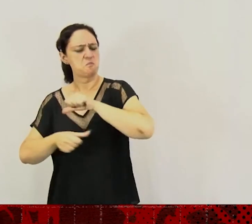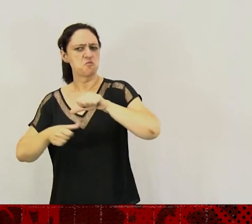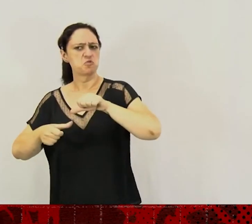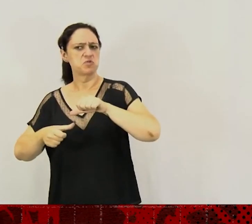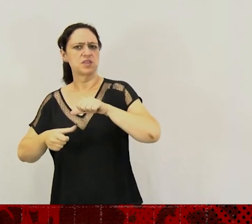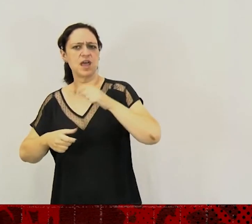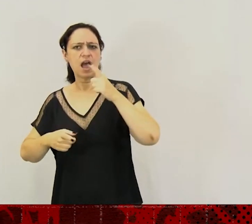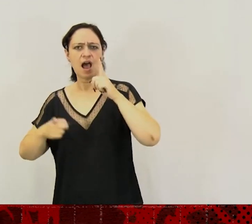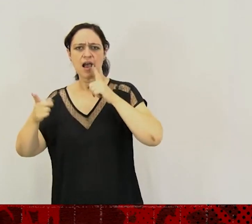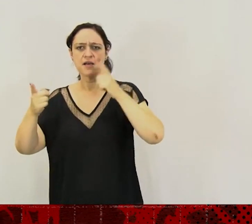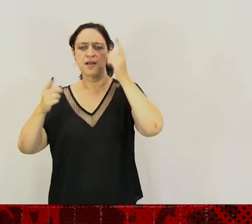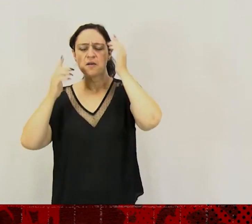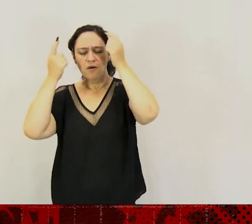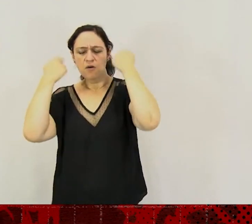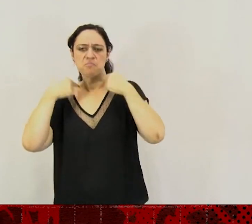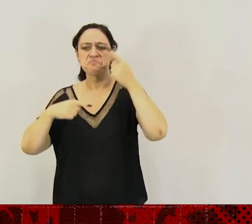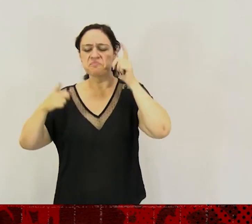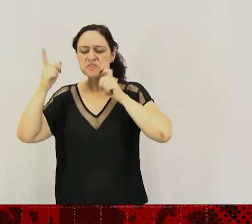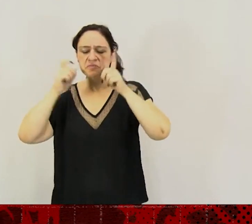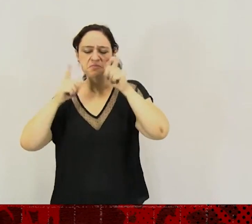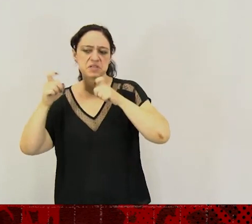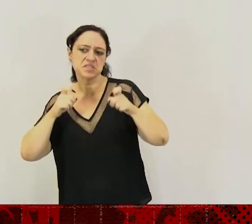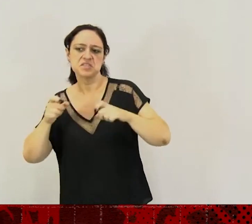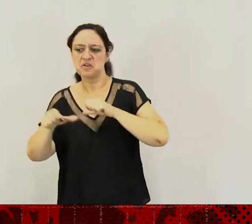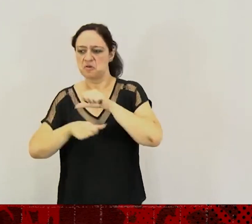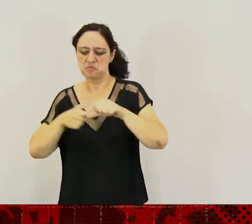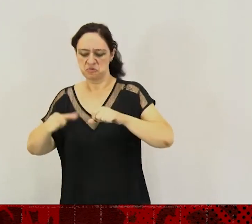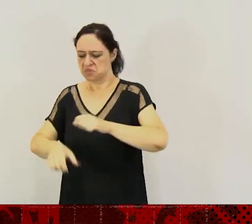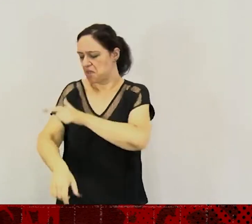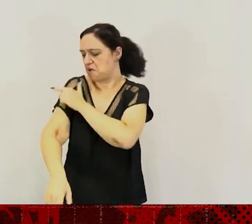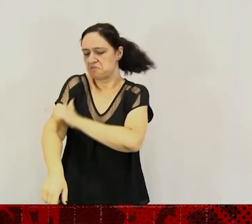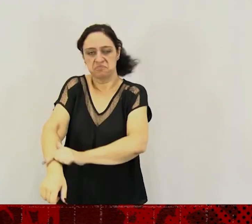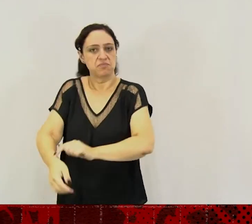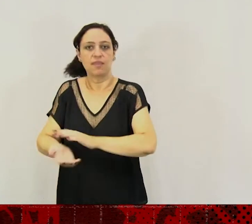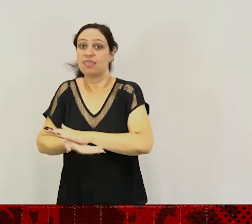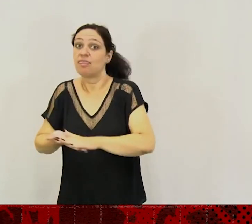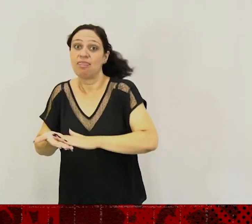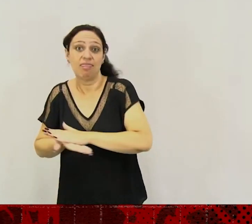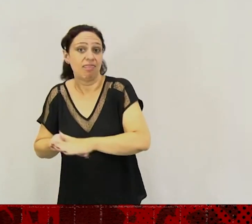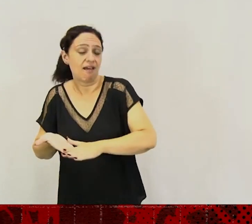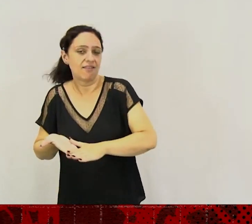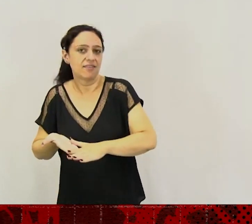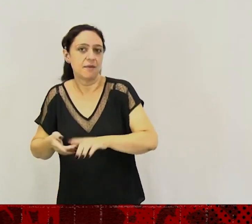a sua aparência, Ele não exigiu nada, Ele simplesmente falou: venha.